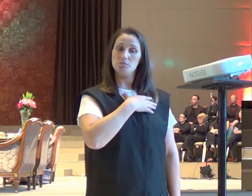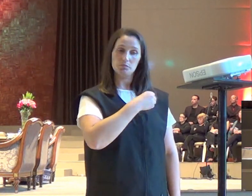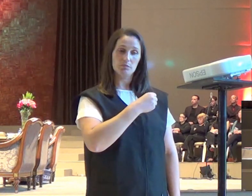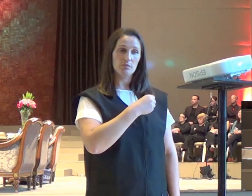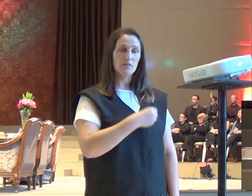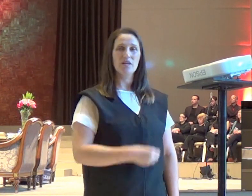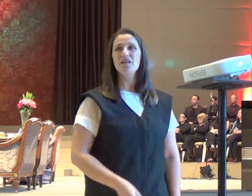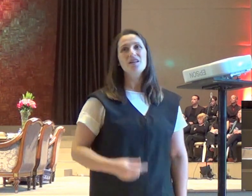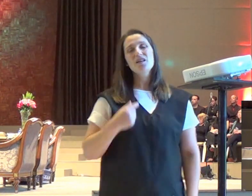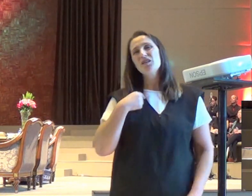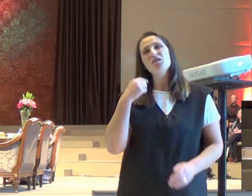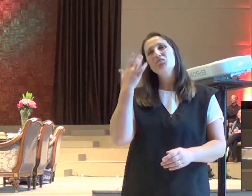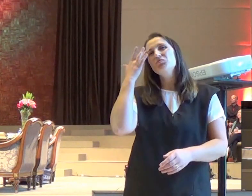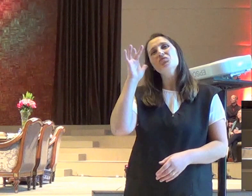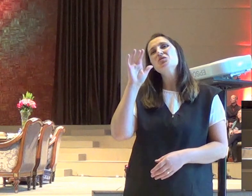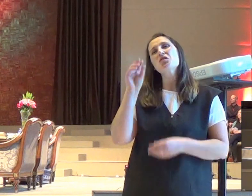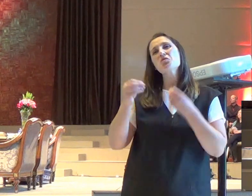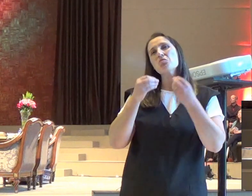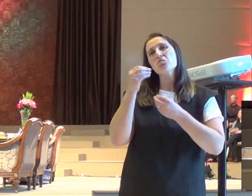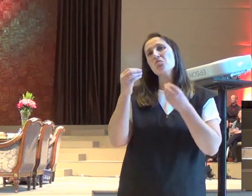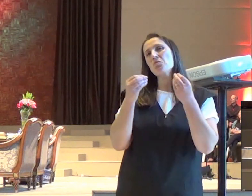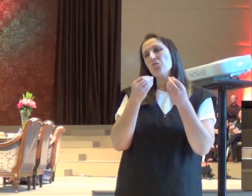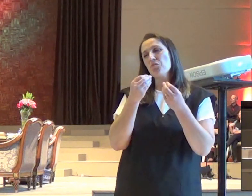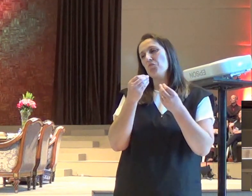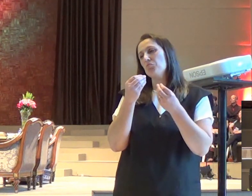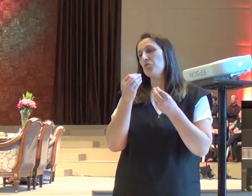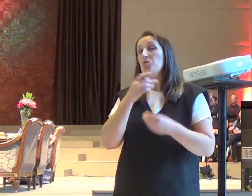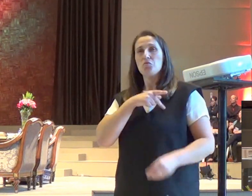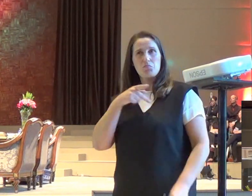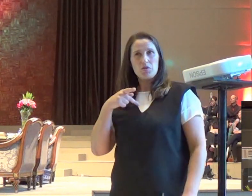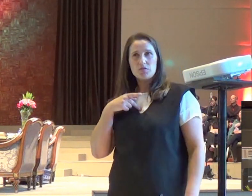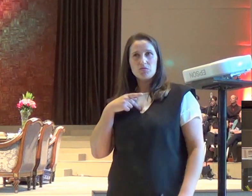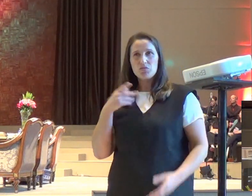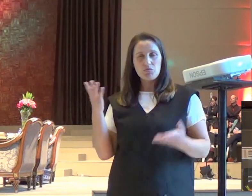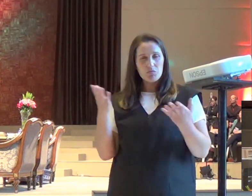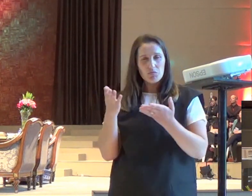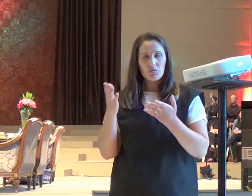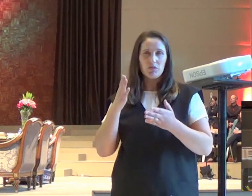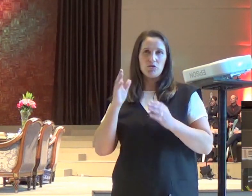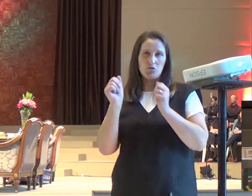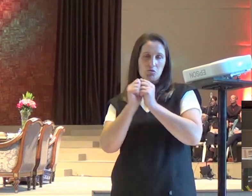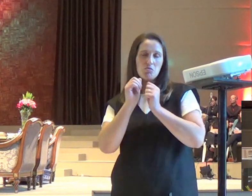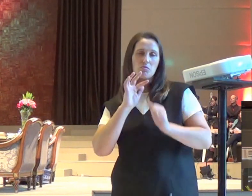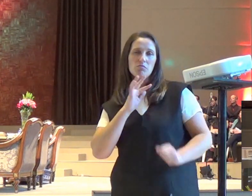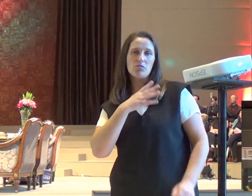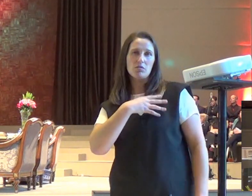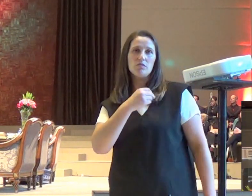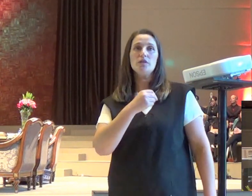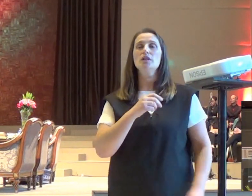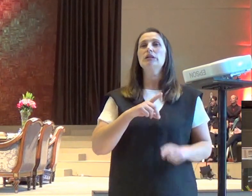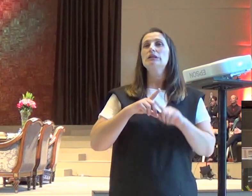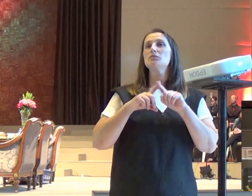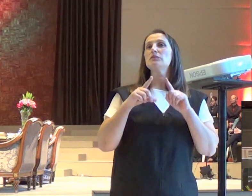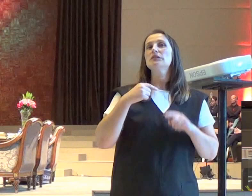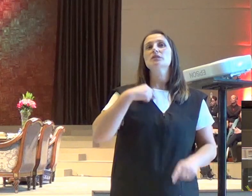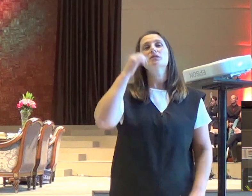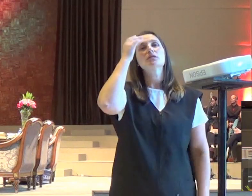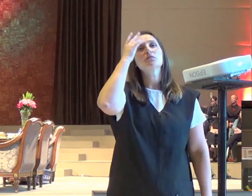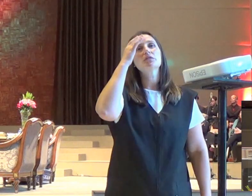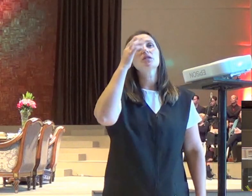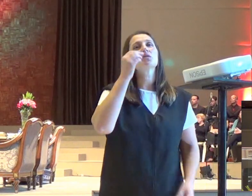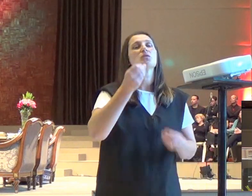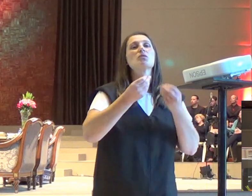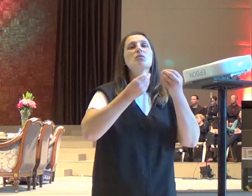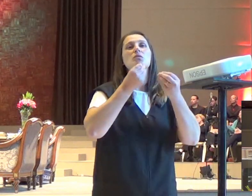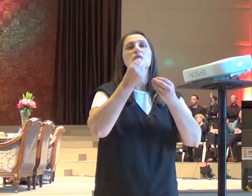história, eu nunca mais tive contato com esse pastor, mas eu fico imaginando como é que foi a reação de ler aquela carta,